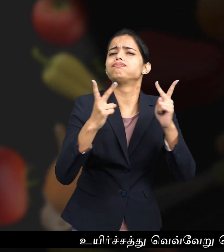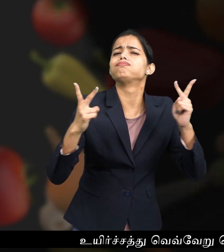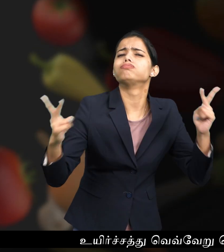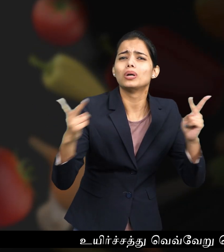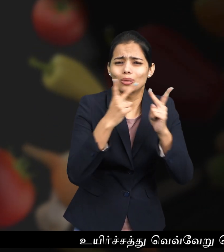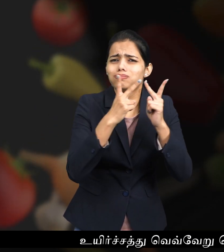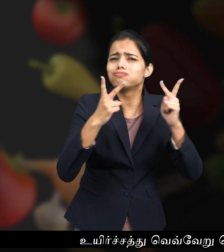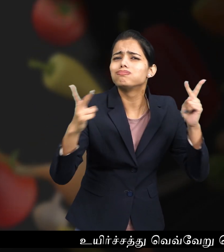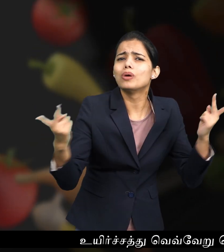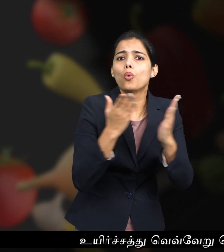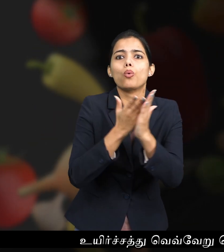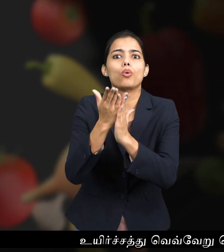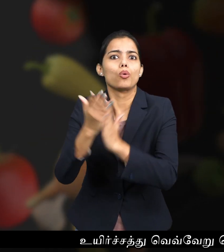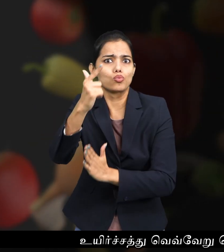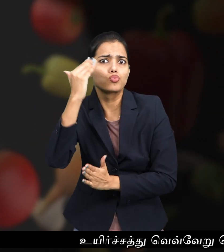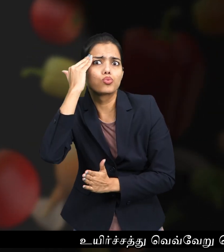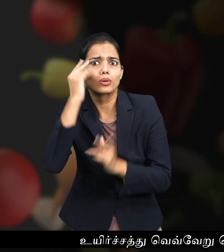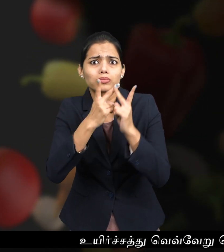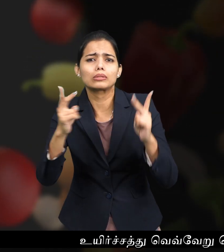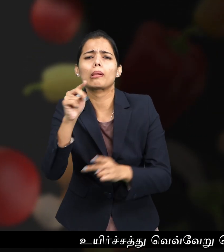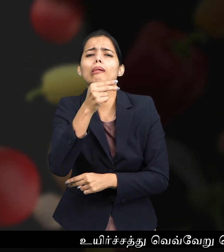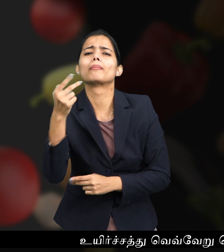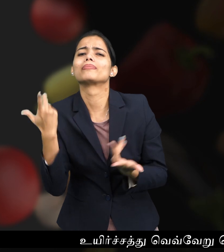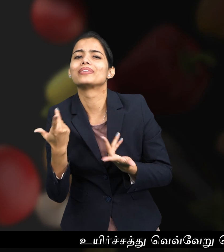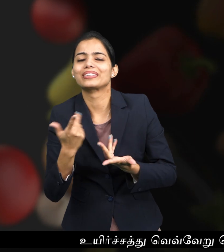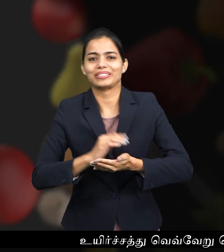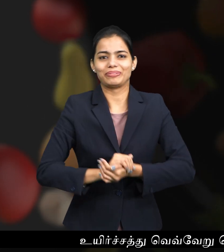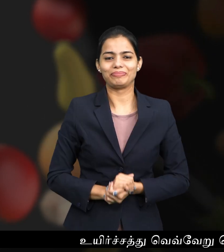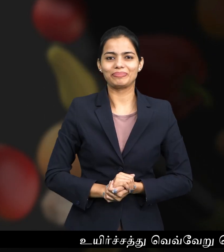உயிர்ச்சத்து வெவ்வேறு பெயர்களில் அறியப்படுகின்றன.